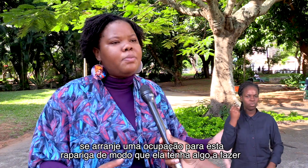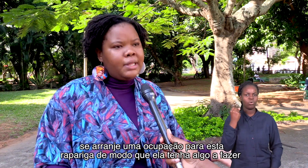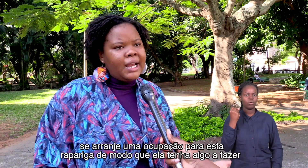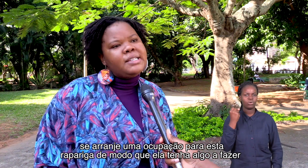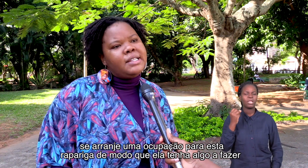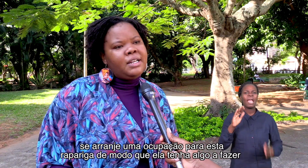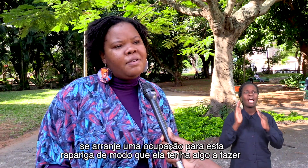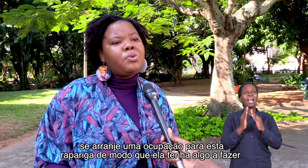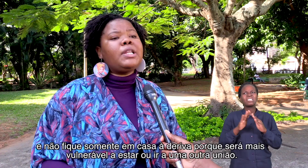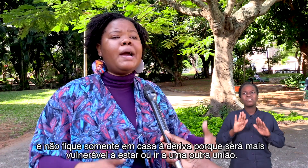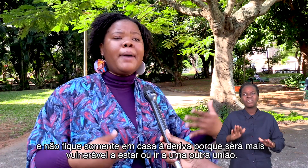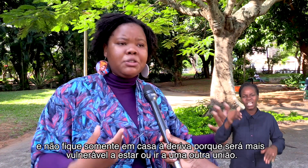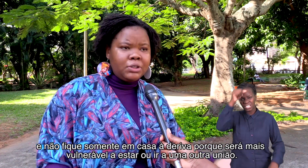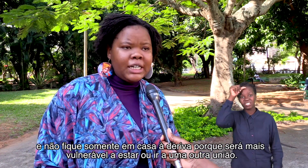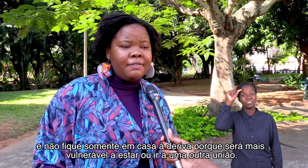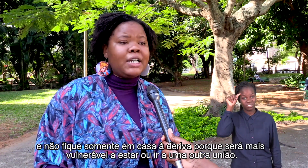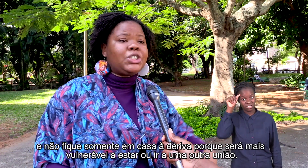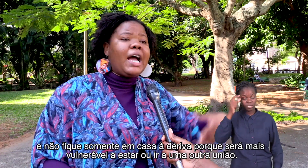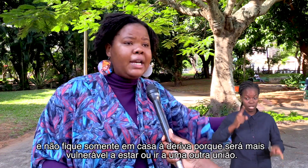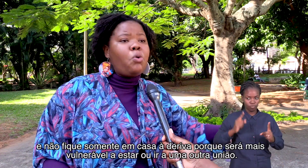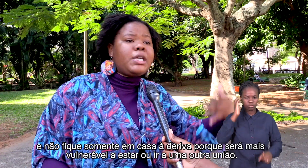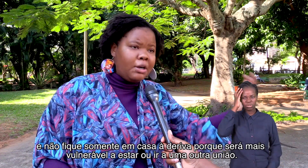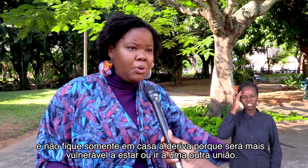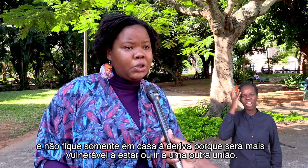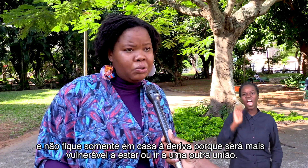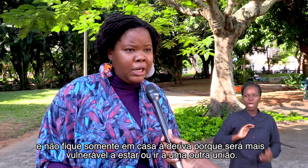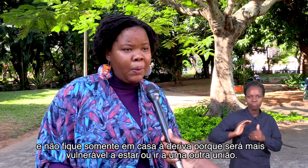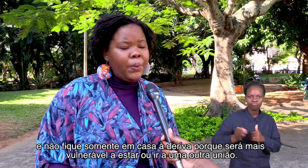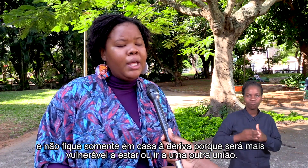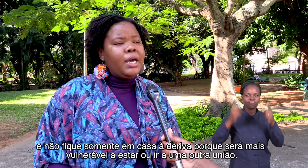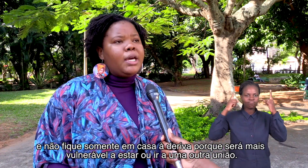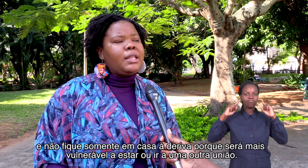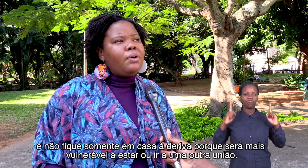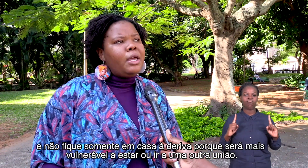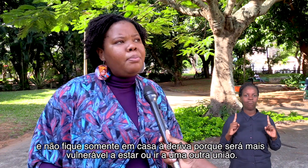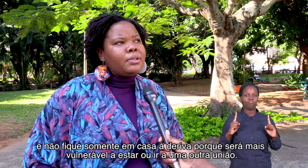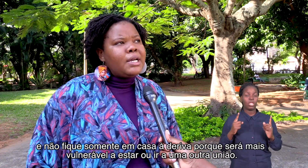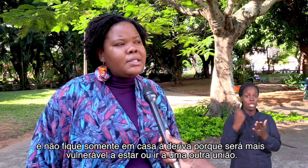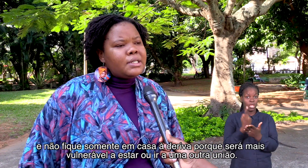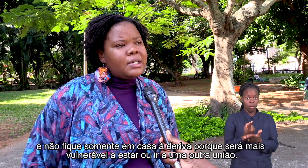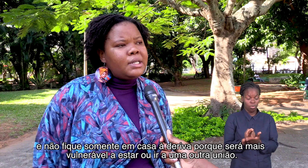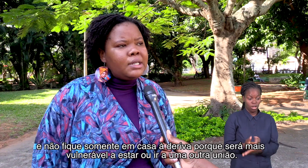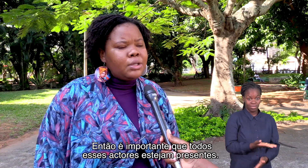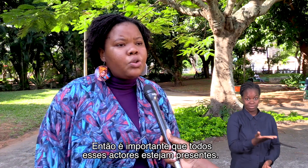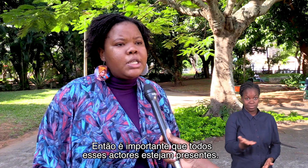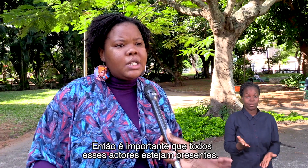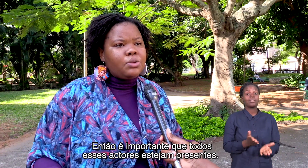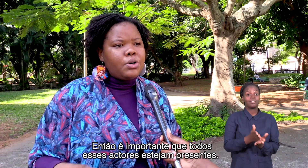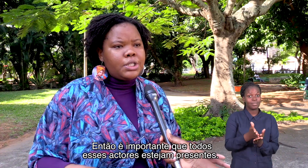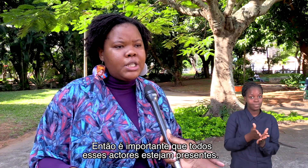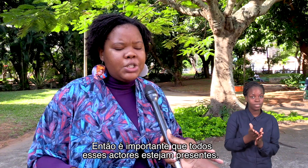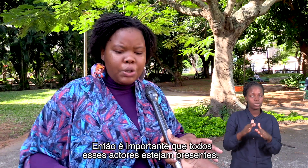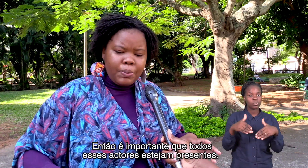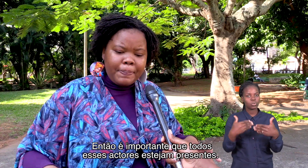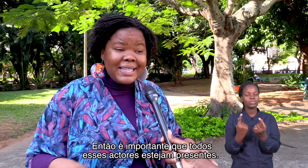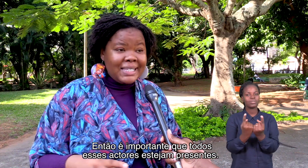fique somente em casa à deriva, porque estará mais vulnerável a estar ou ir a uma outra união. Então é importante que todos esses